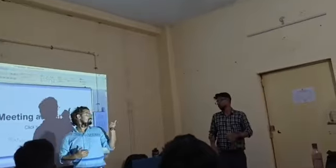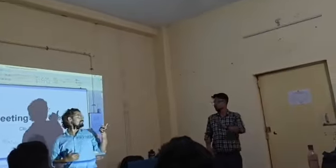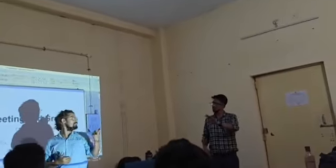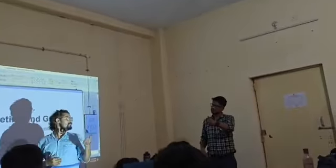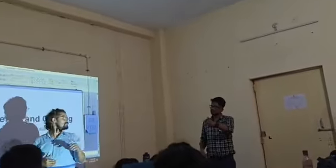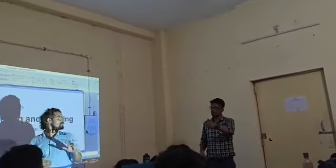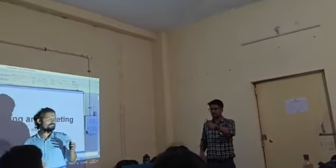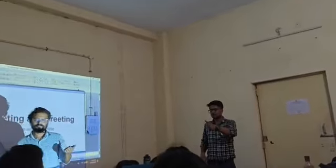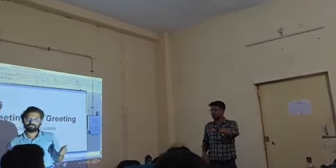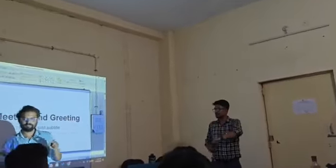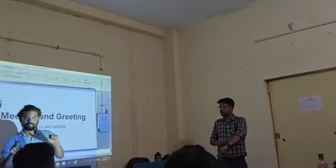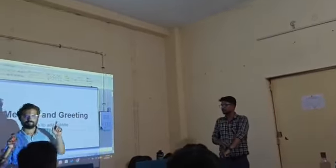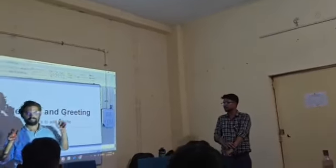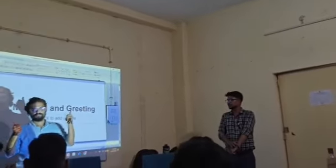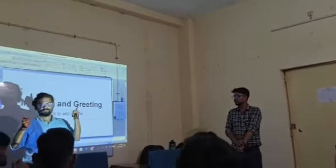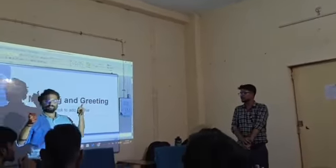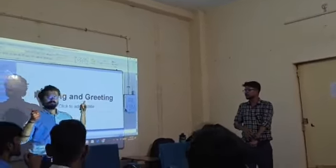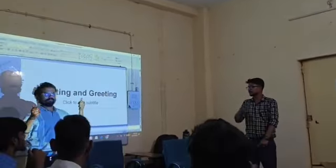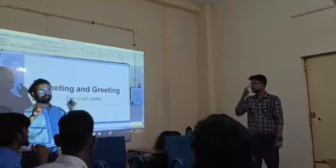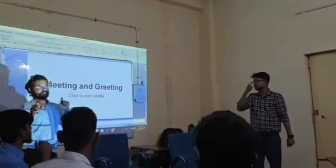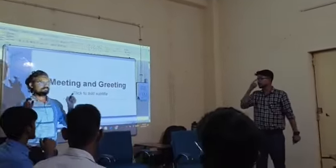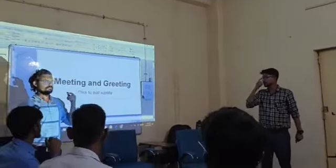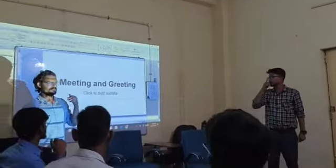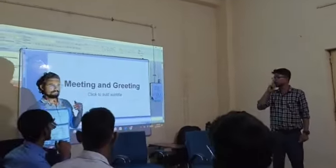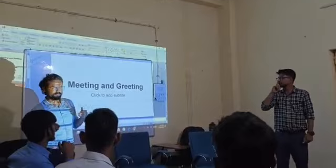बड़े अच्छा, सही बताया आप। ठीक है,